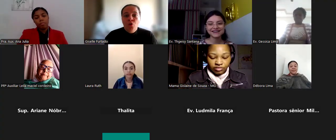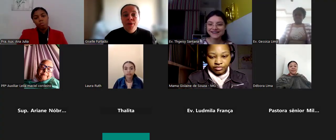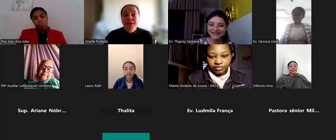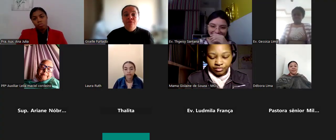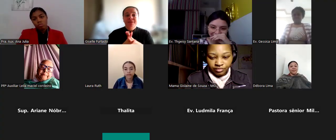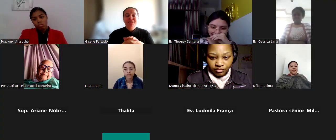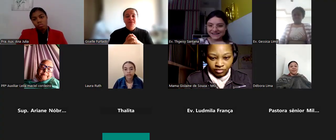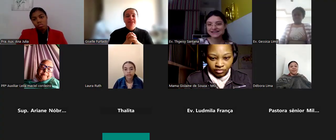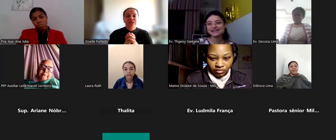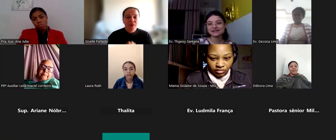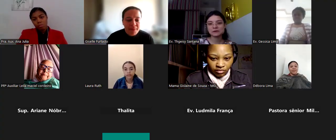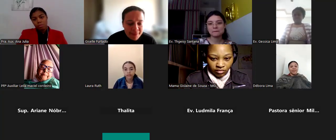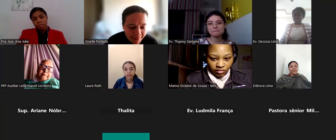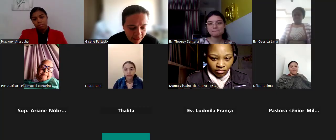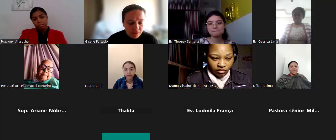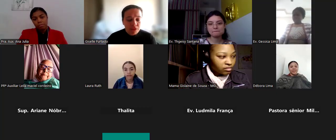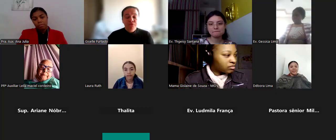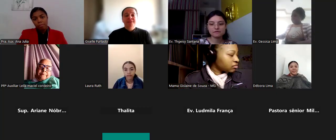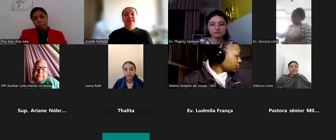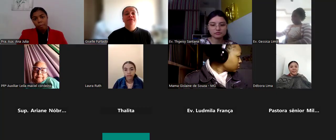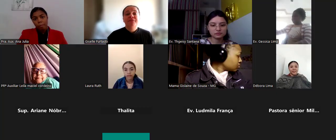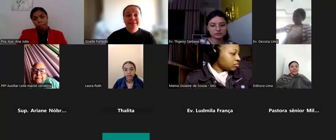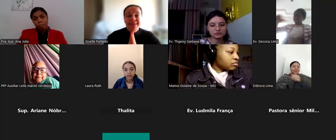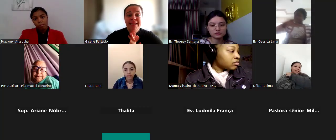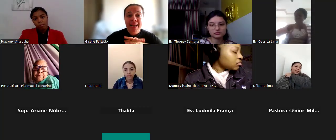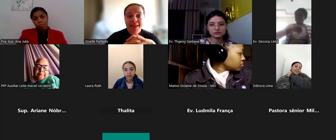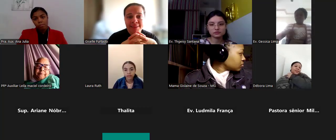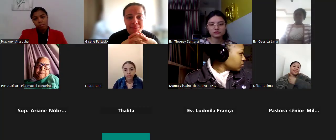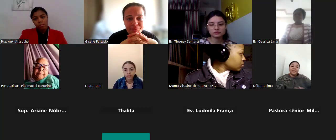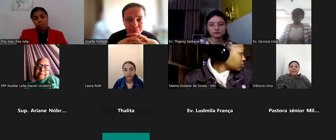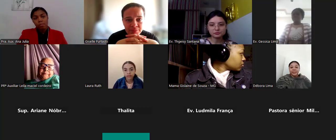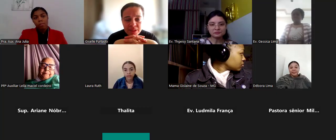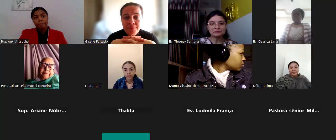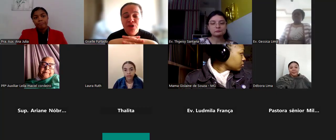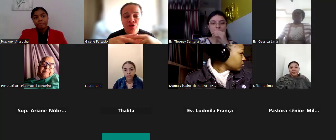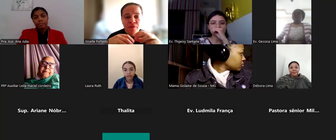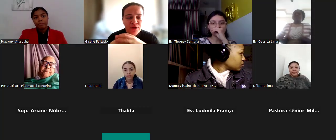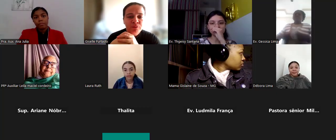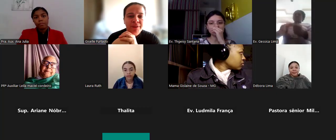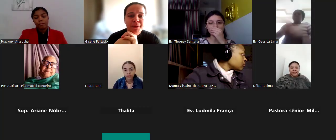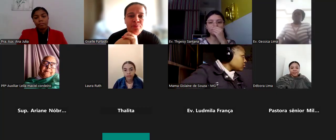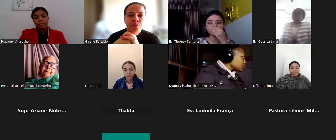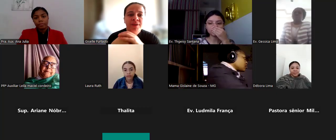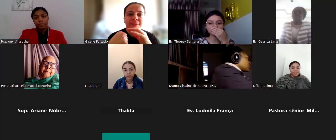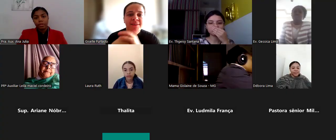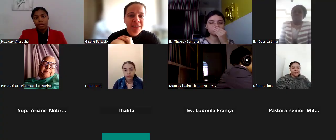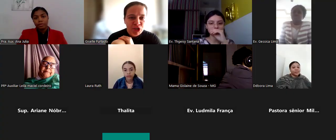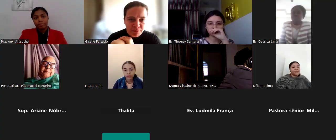O que vocês precisam aprender, que vocês têm que fazer em casa, sempre que tiverem um tempo, e